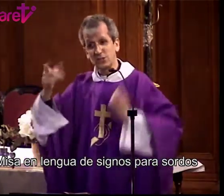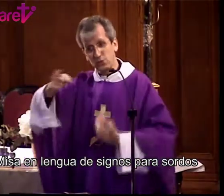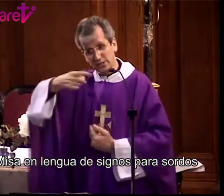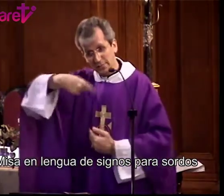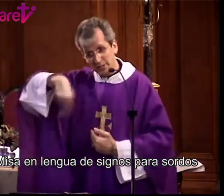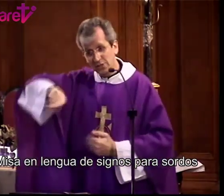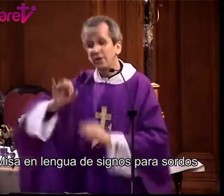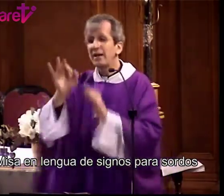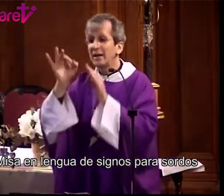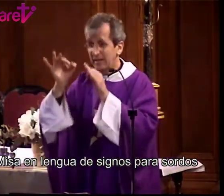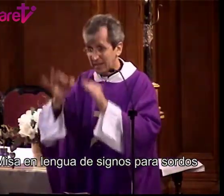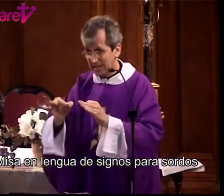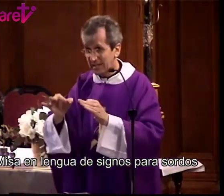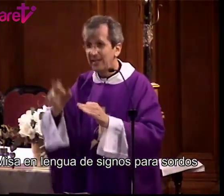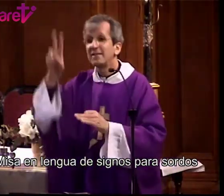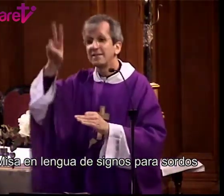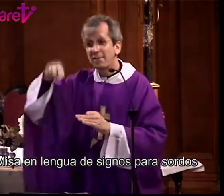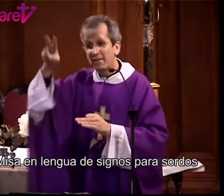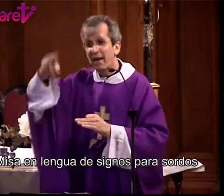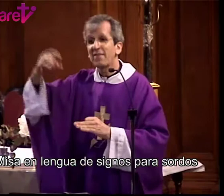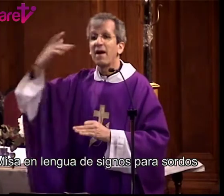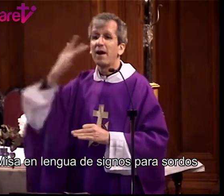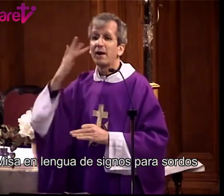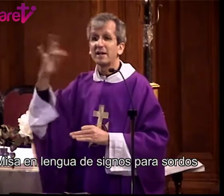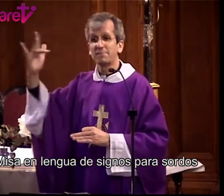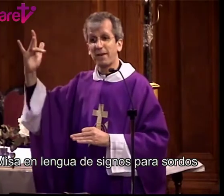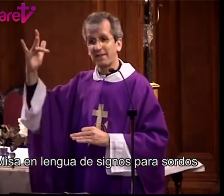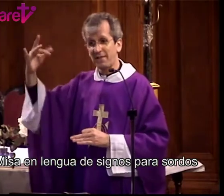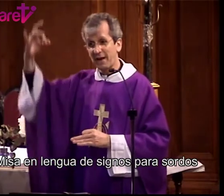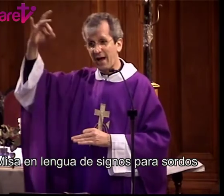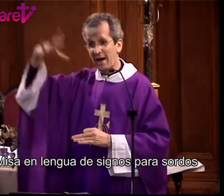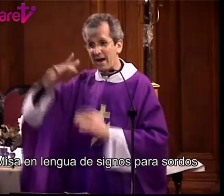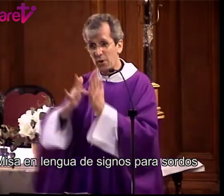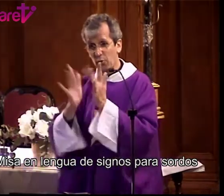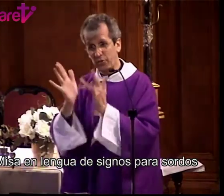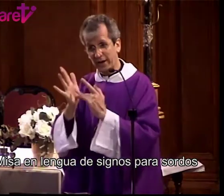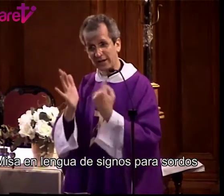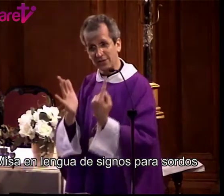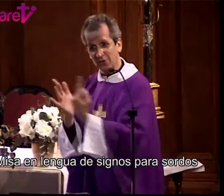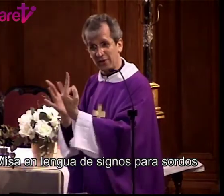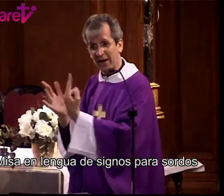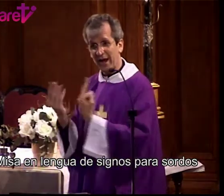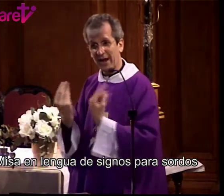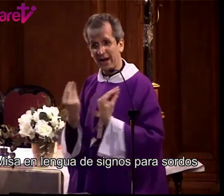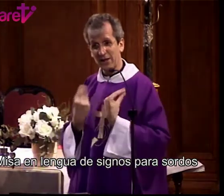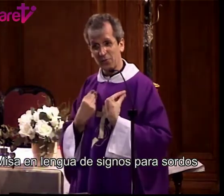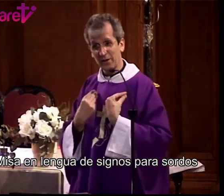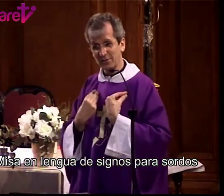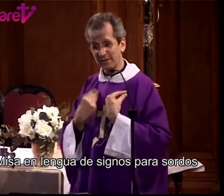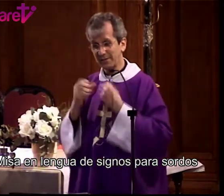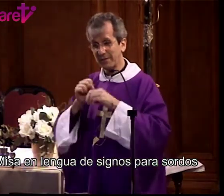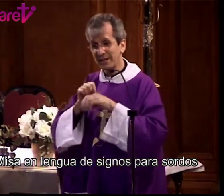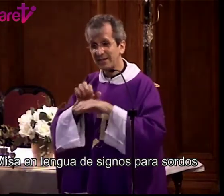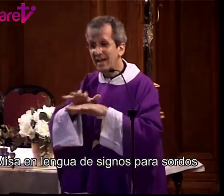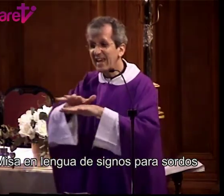nuestra misión y así, de verdad, resplandecerá la luz de Cristo en cada una de nuestras vidas.